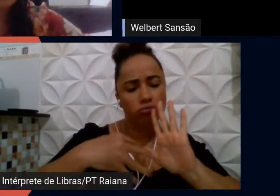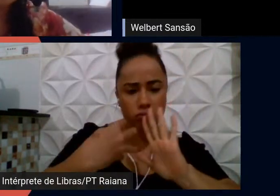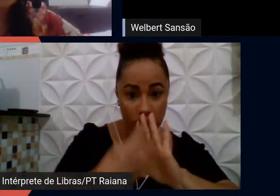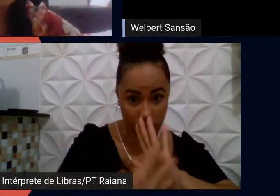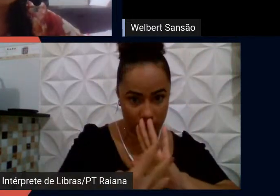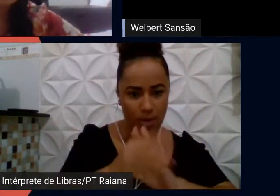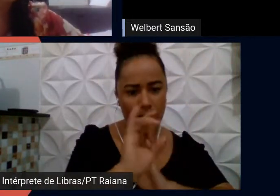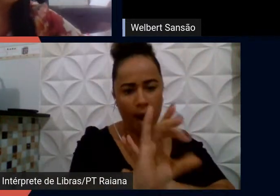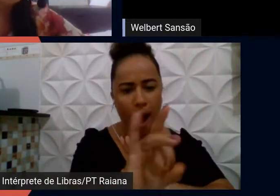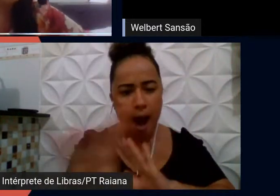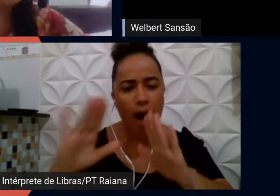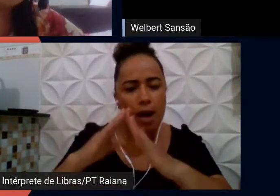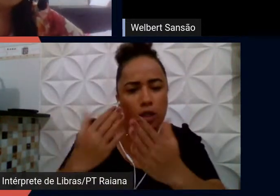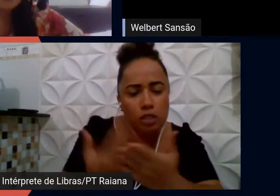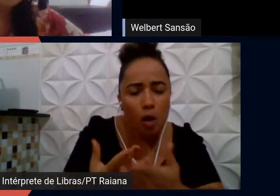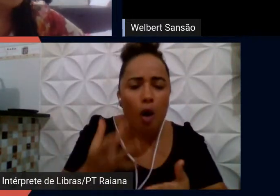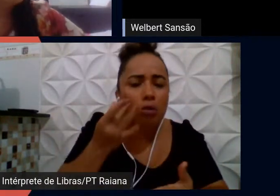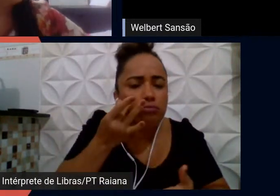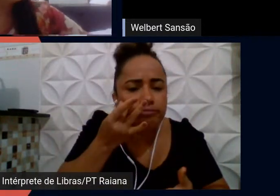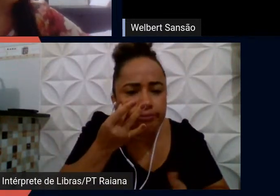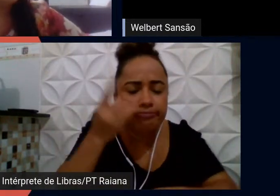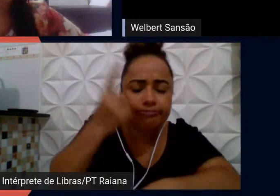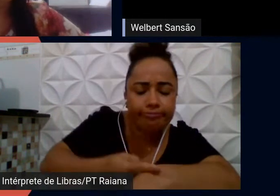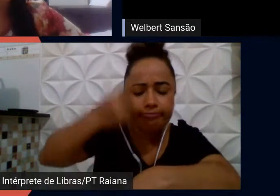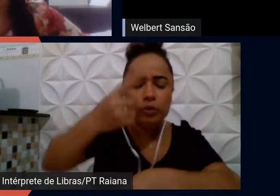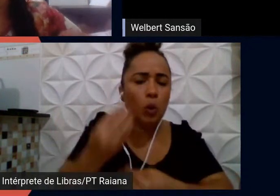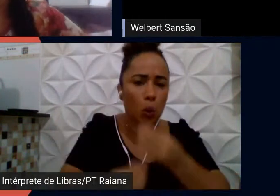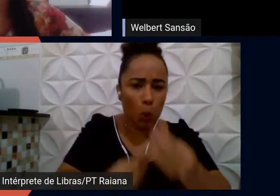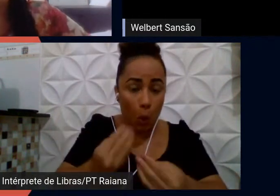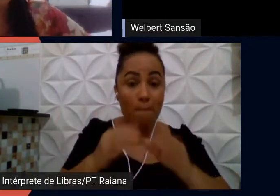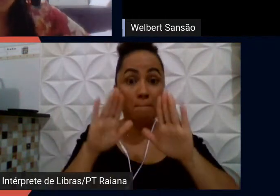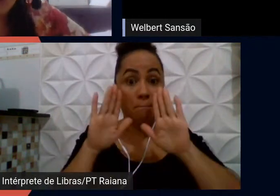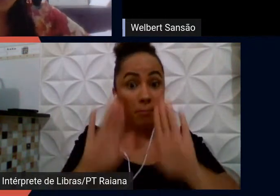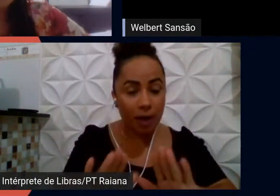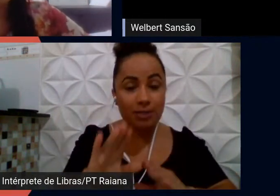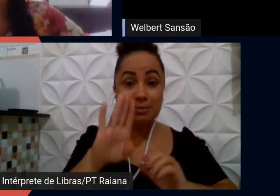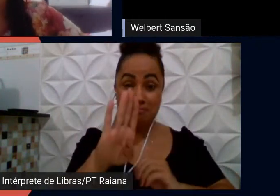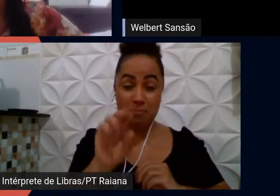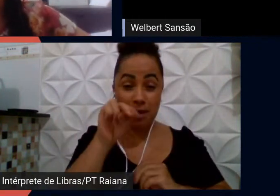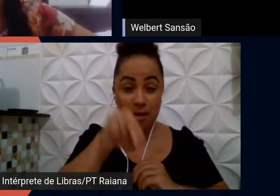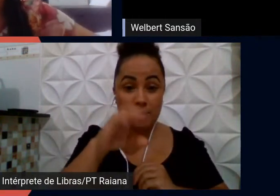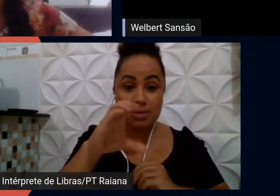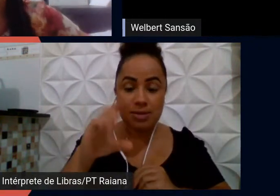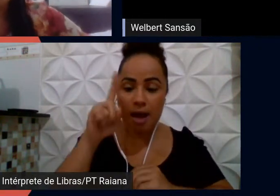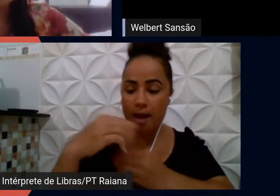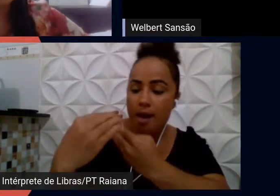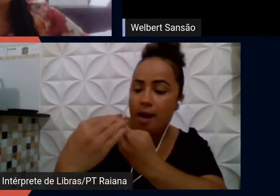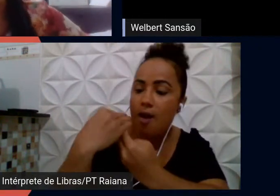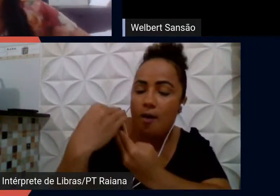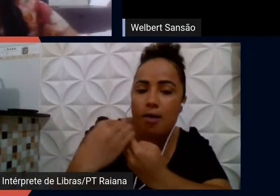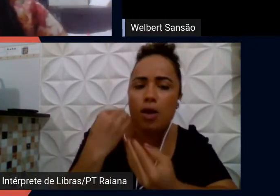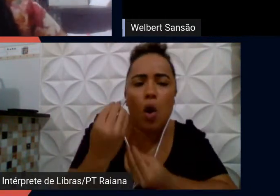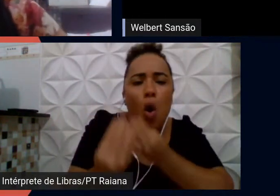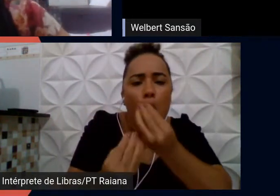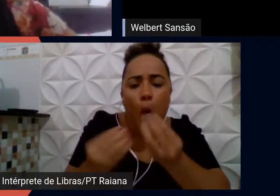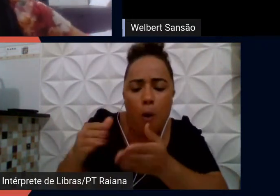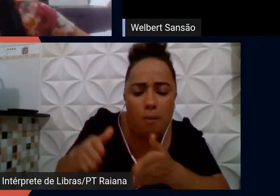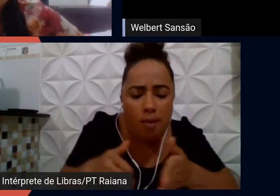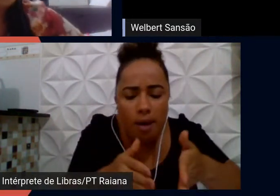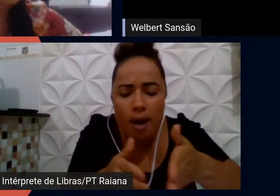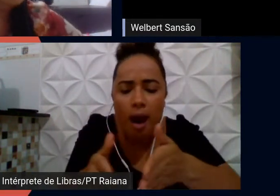da realidade de cada de cada cidade, mas a base ela é norteadora, ela vai dar os caminhos para se